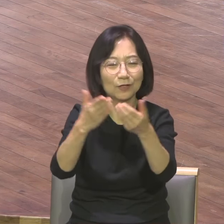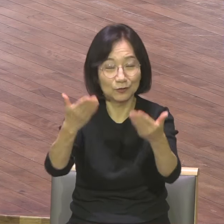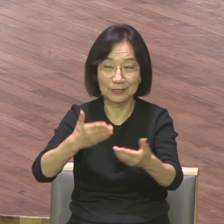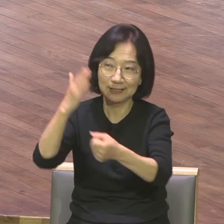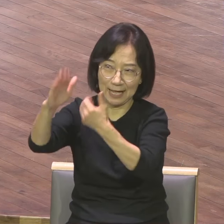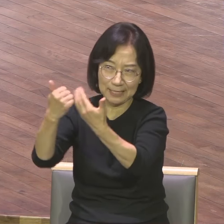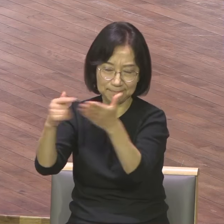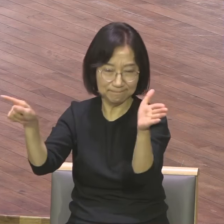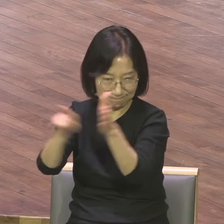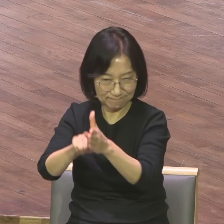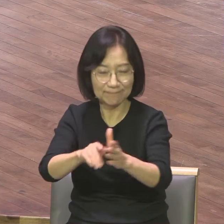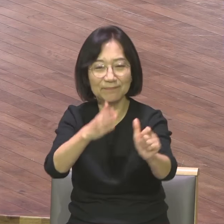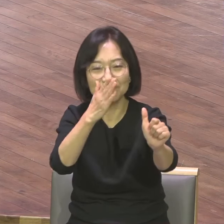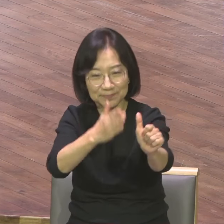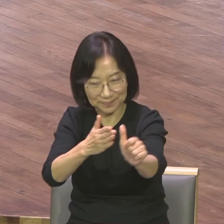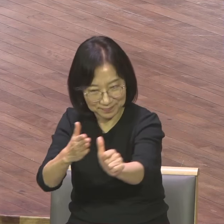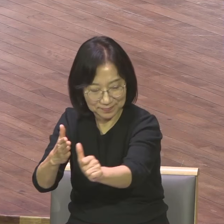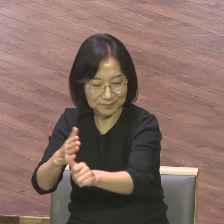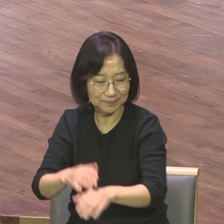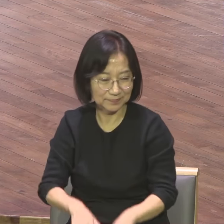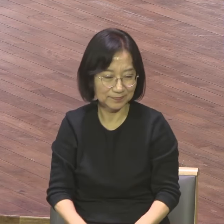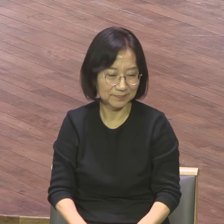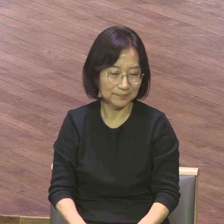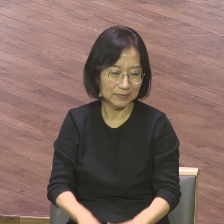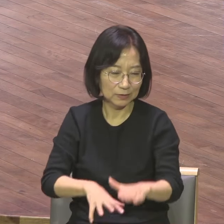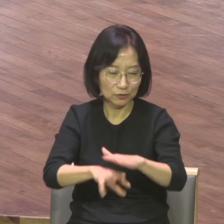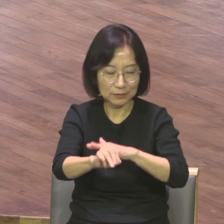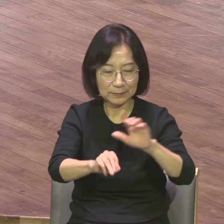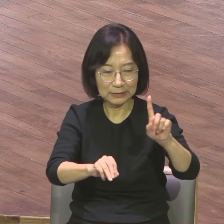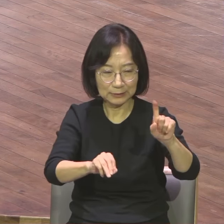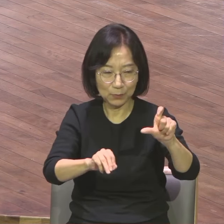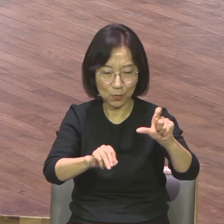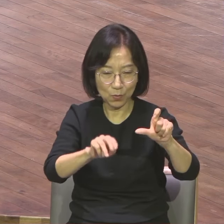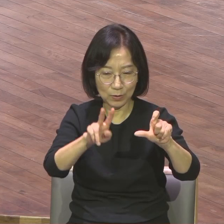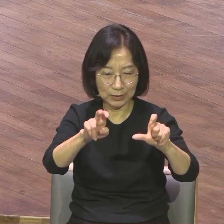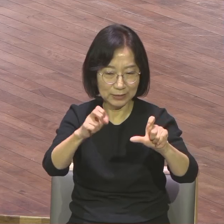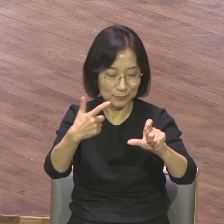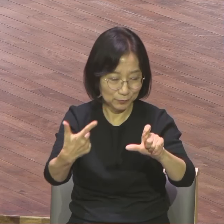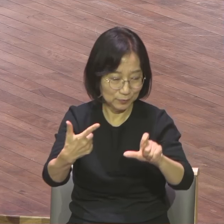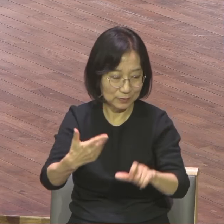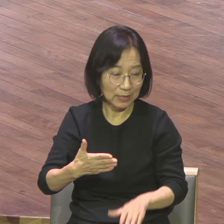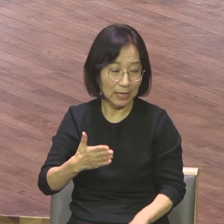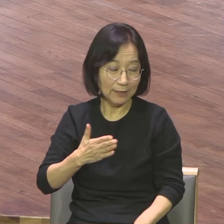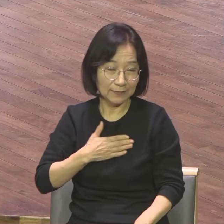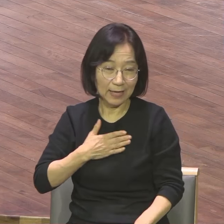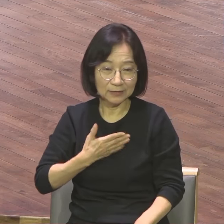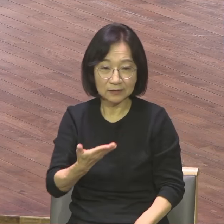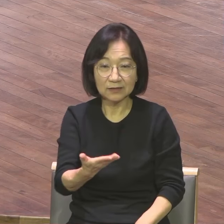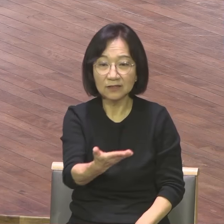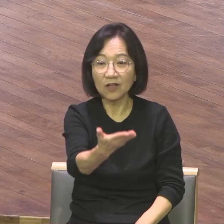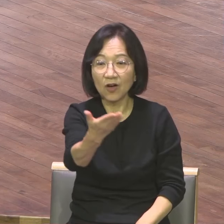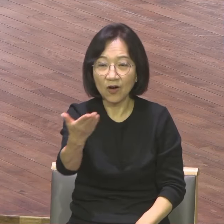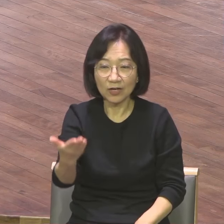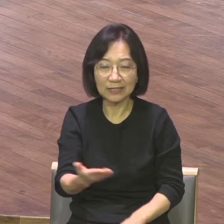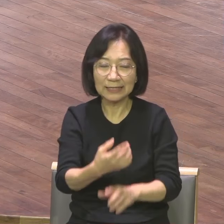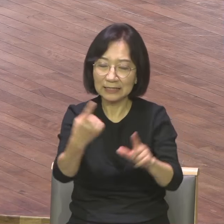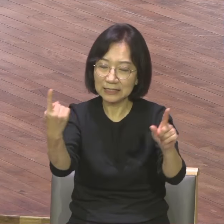하나님. 출애굽기 15장 26절에 보면 나는 너희를 치료하는